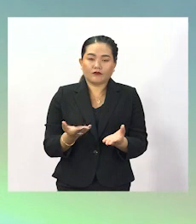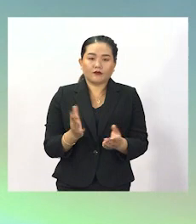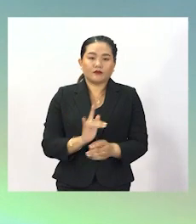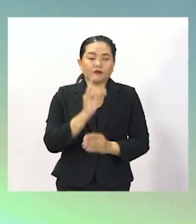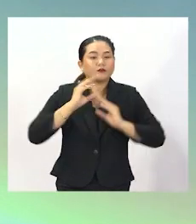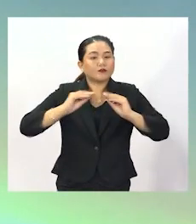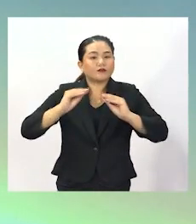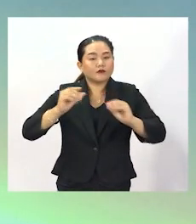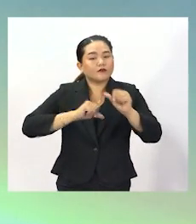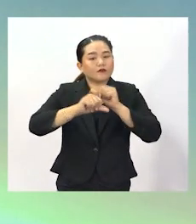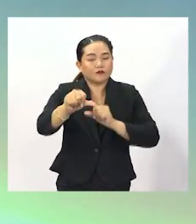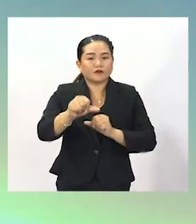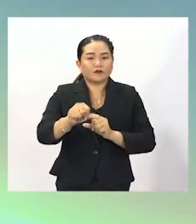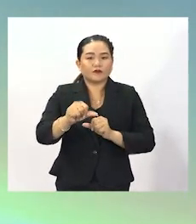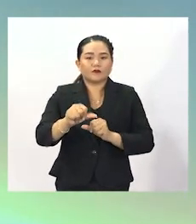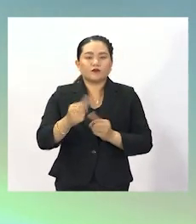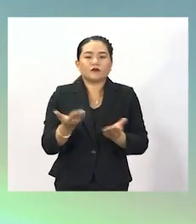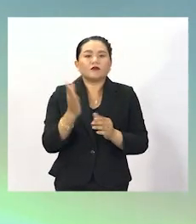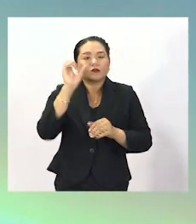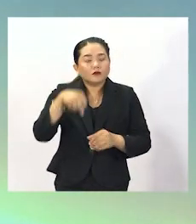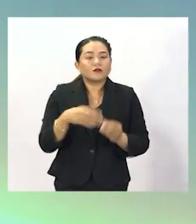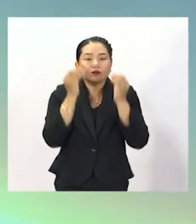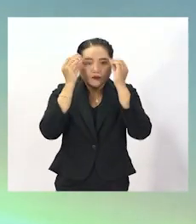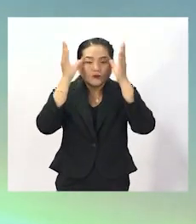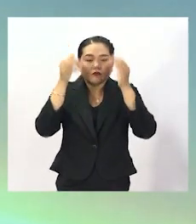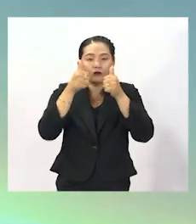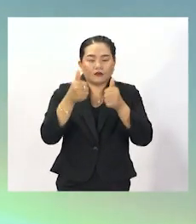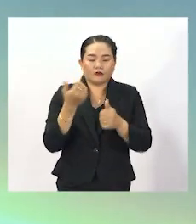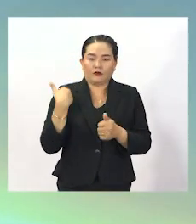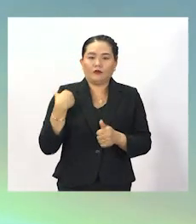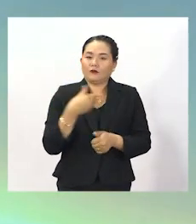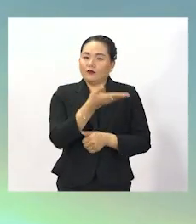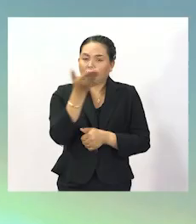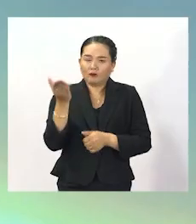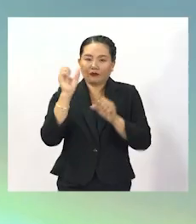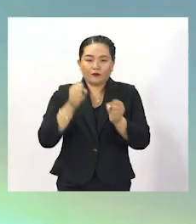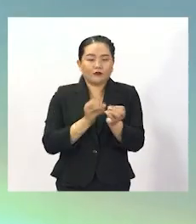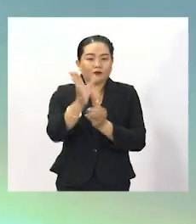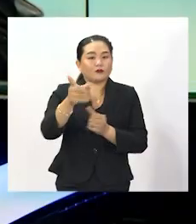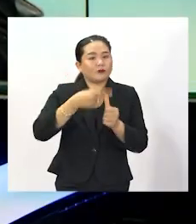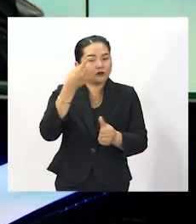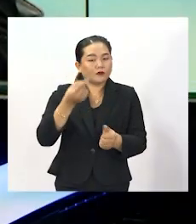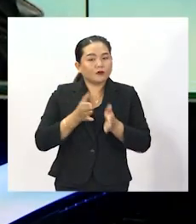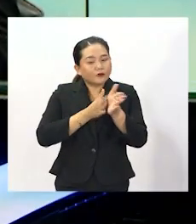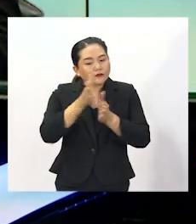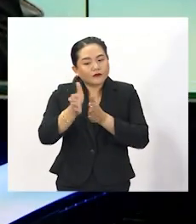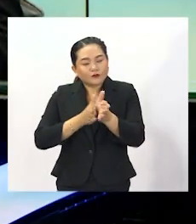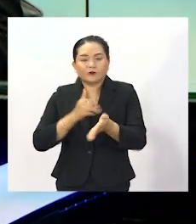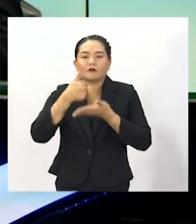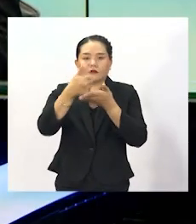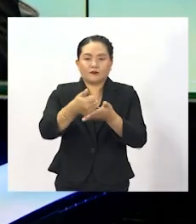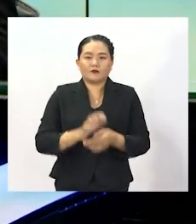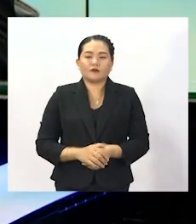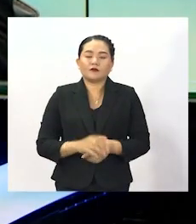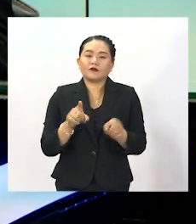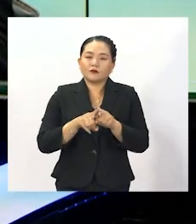យកទៅពង្រៀនបន្តគឺបានមិនបានចេះមិនអញ្ចឹងតរតែមានពួកគាត់ដើម្បីចាប់ផ្ដើម បាទជួយសម្របសម្រួលលោកគ្រូ